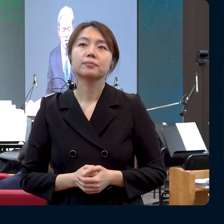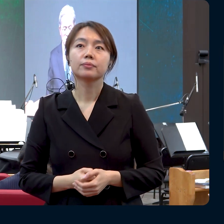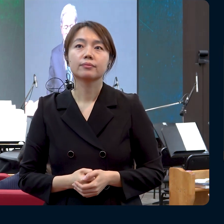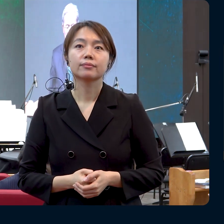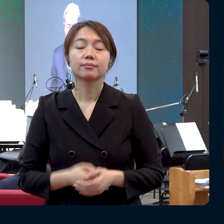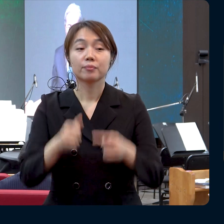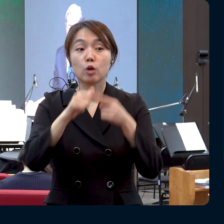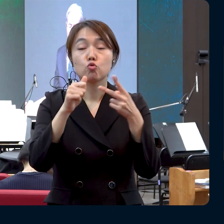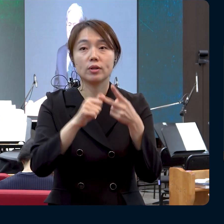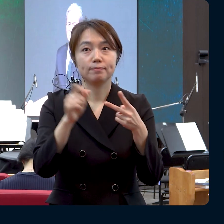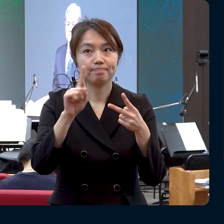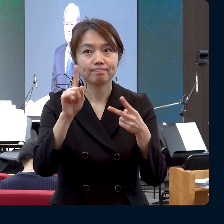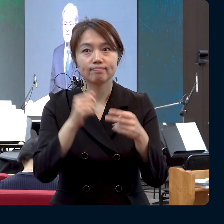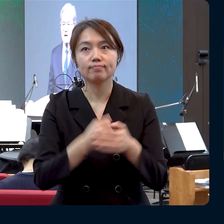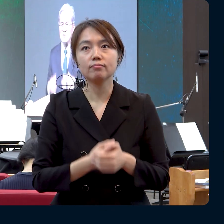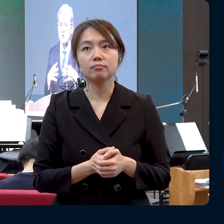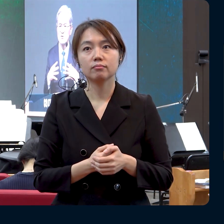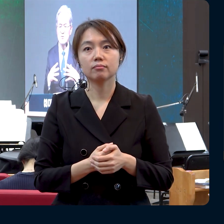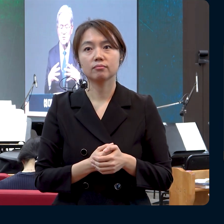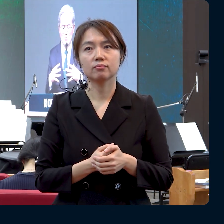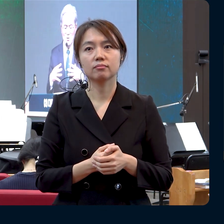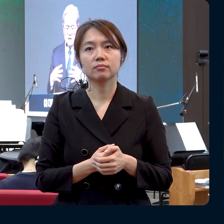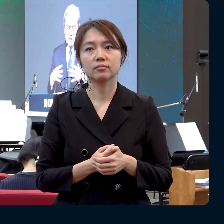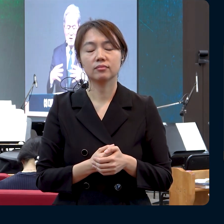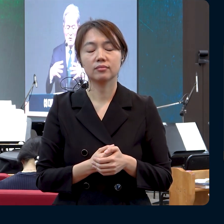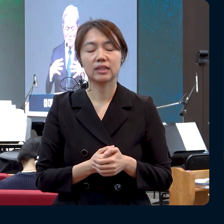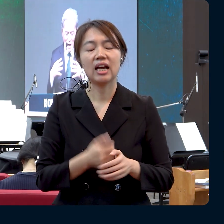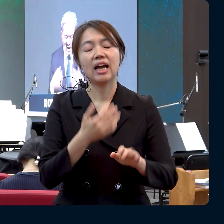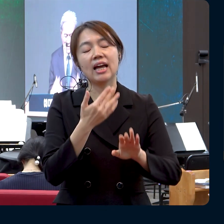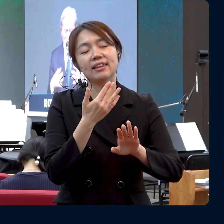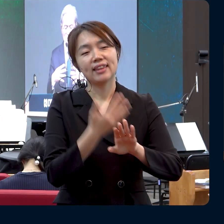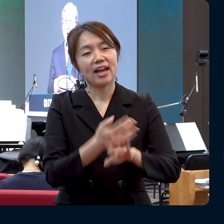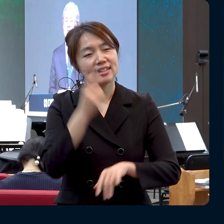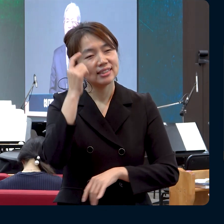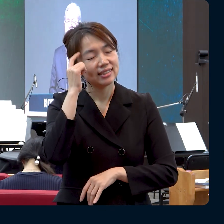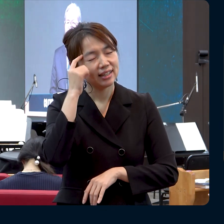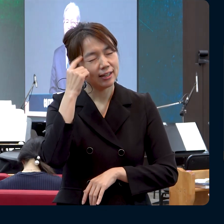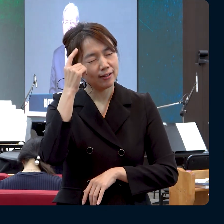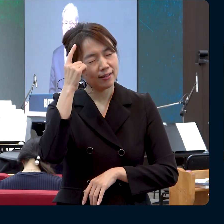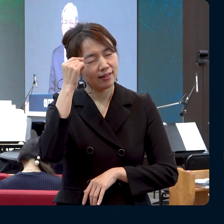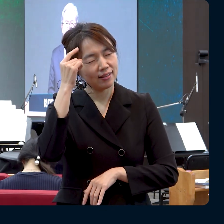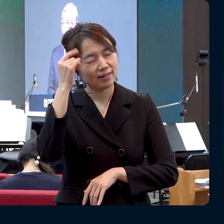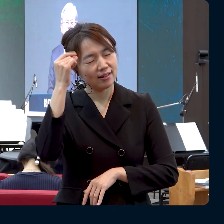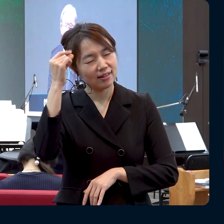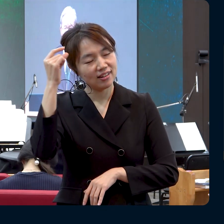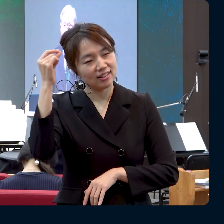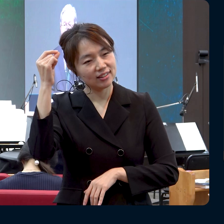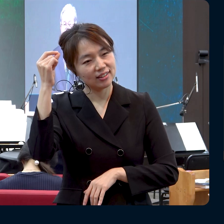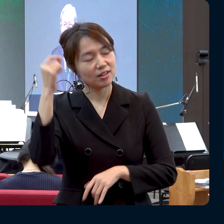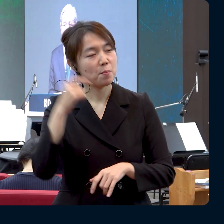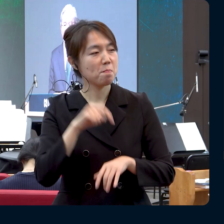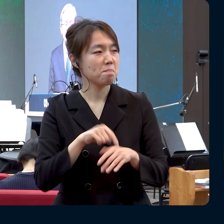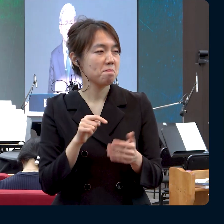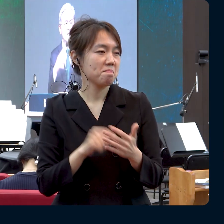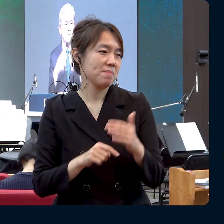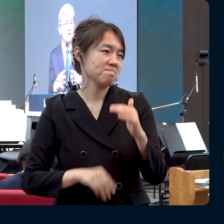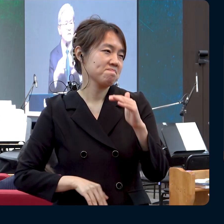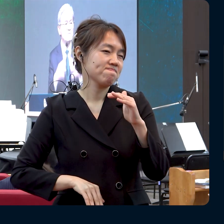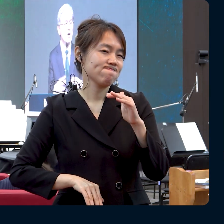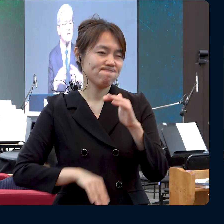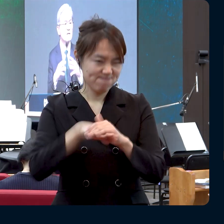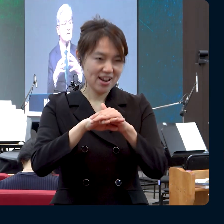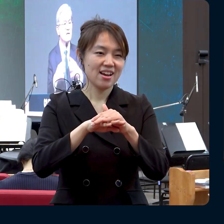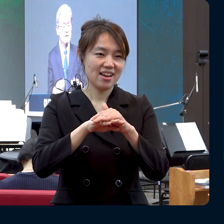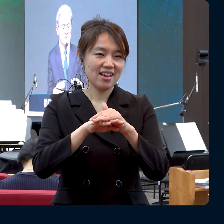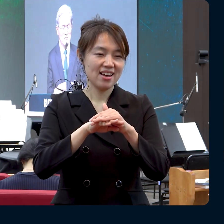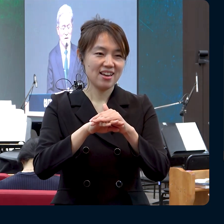또 한 가지는 다른 것들로 이미 꽉 찬 마음이에요. 다른 것으로 이미 꽉 찬 마음. 이게 예배를